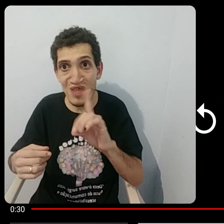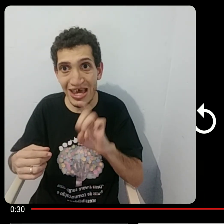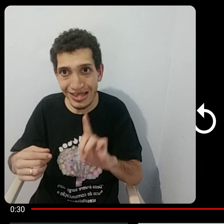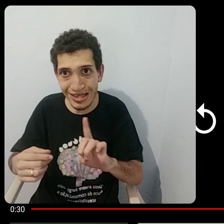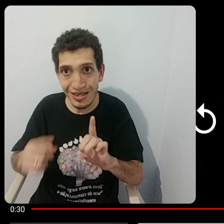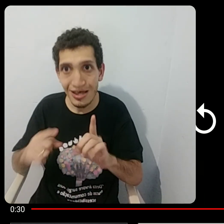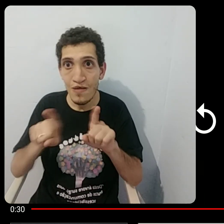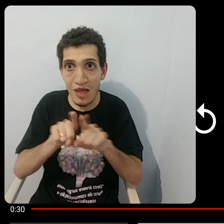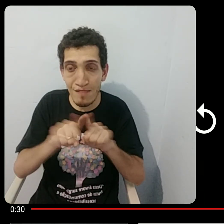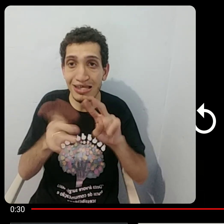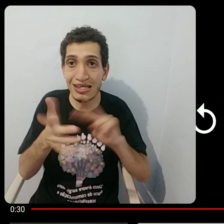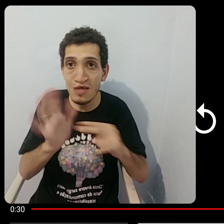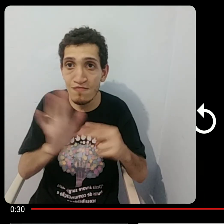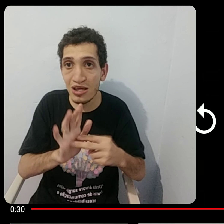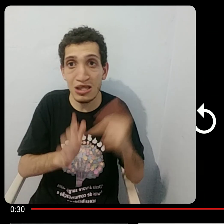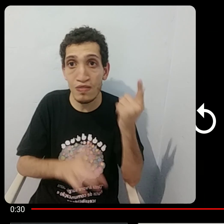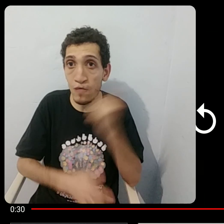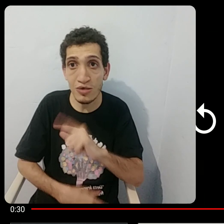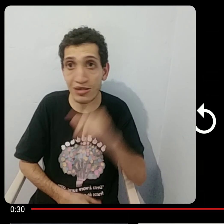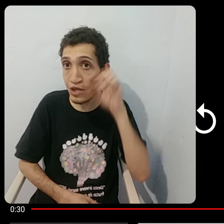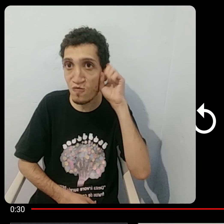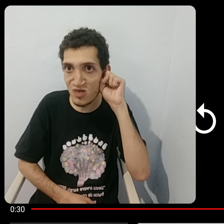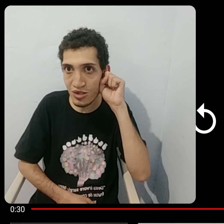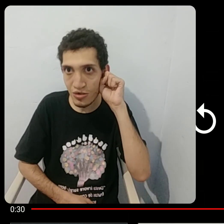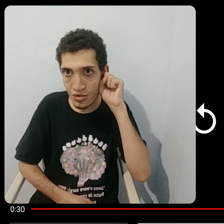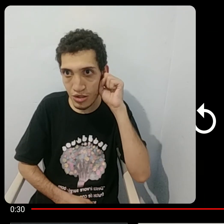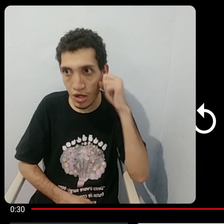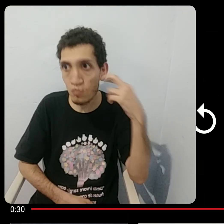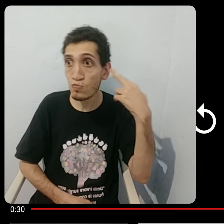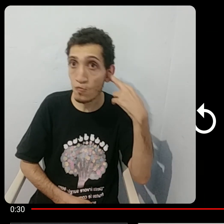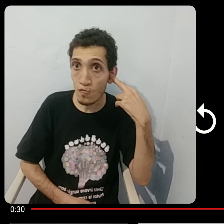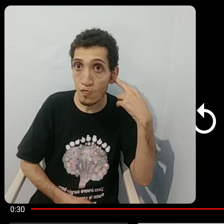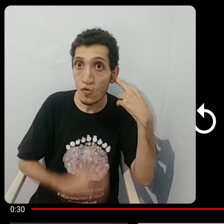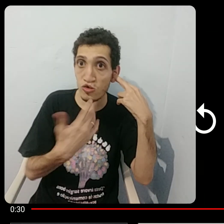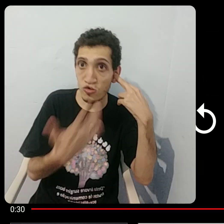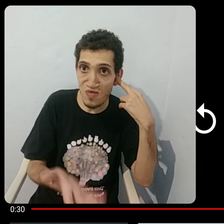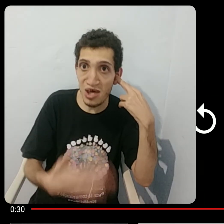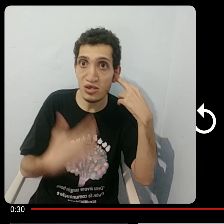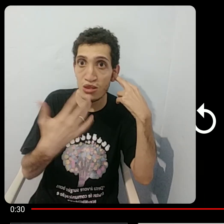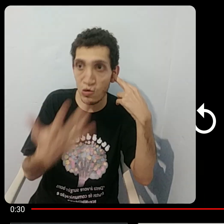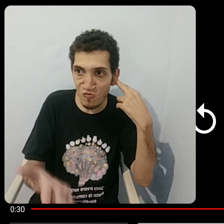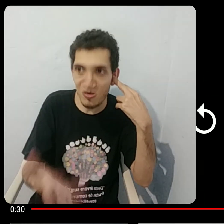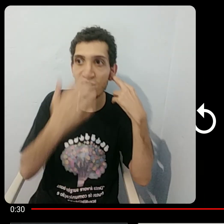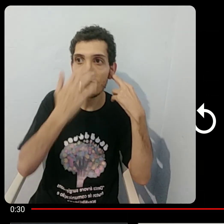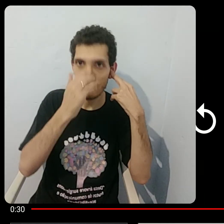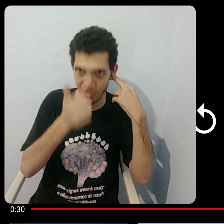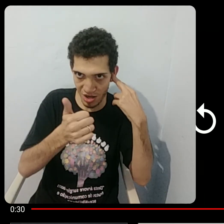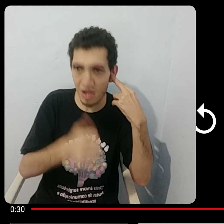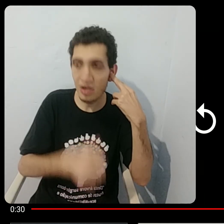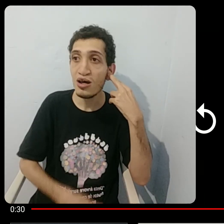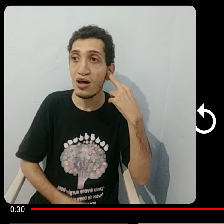surdez. Também significa que não consegue ouvir. Então, surdez, não ouvi. Ok?